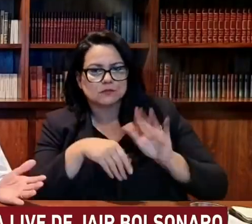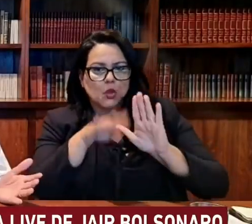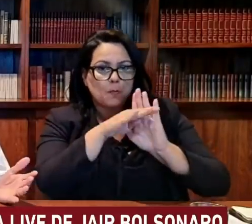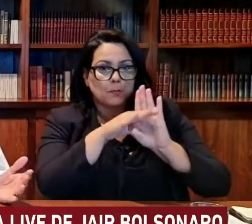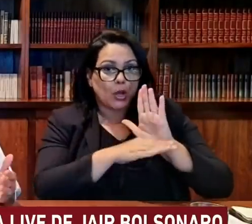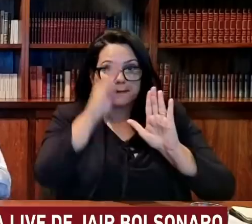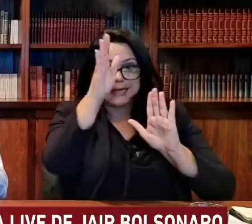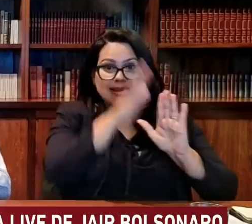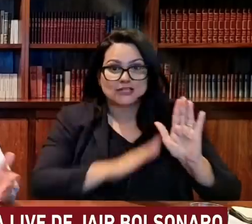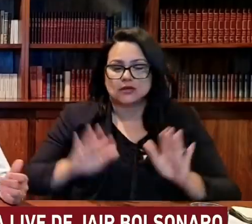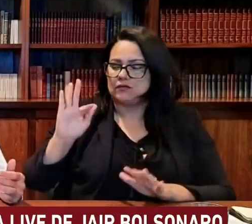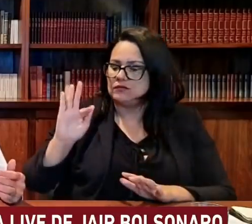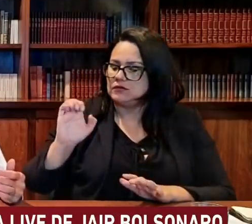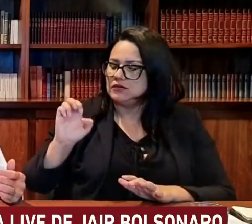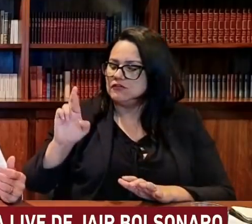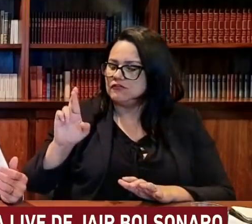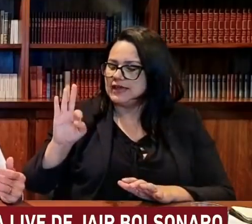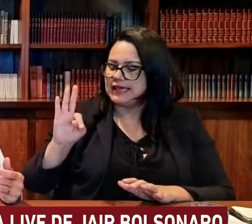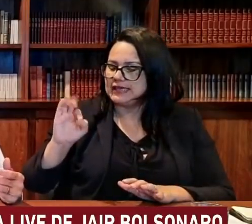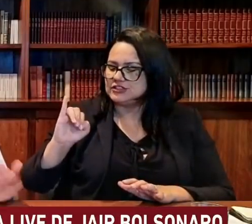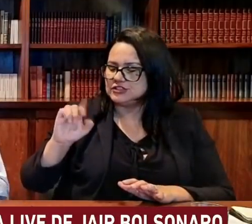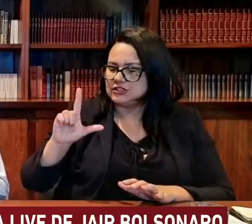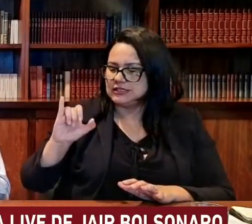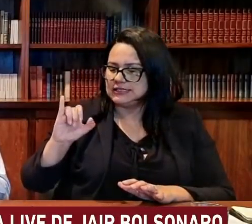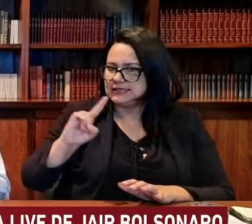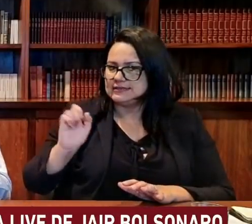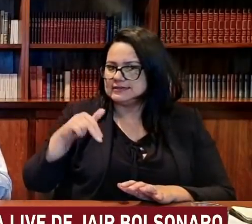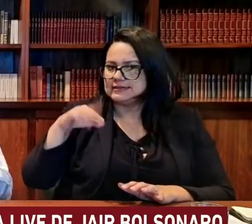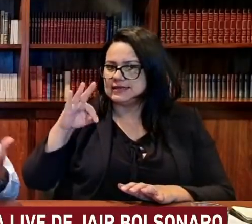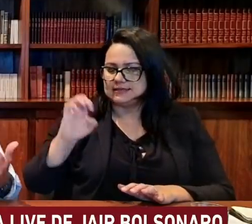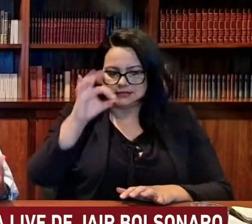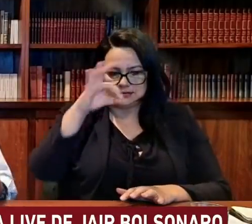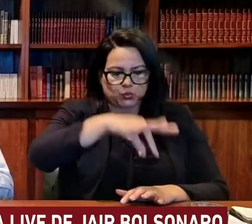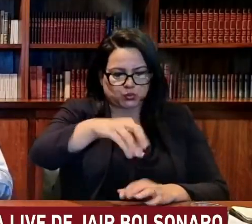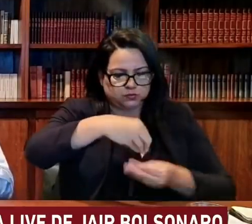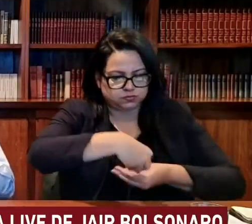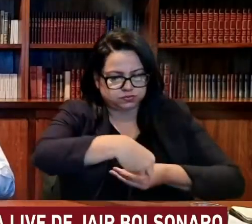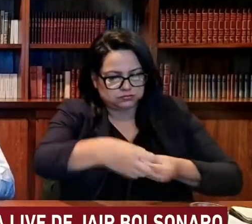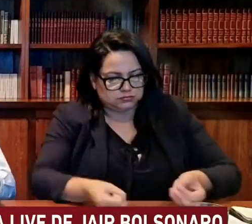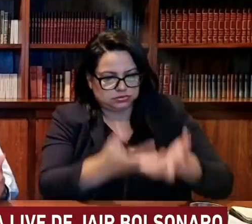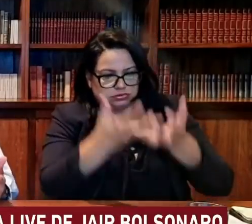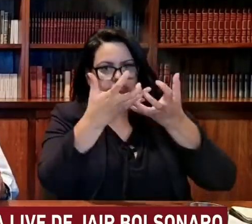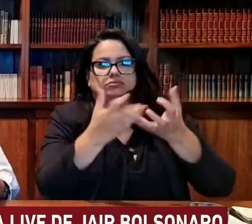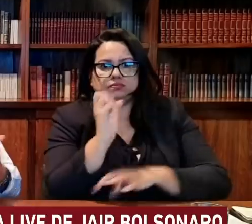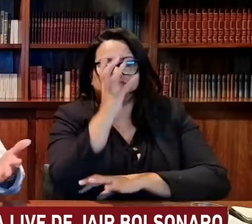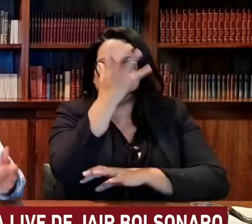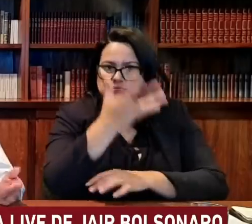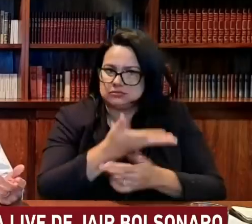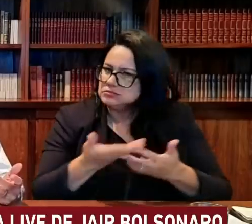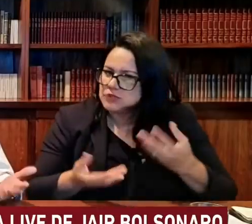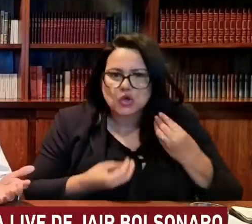de fertilizantes. E esse mês vai ser apresentado, onde vai nos orientar, bem como a classe empresarial também, de